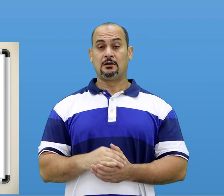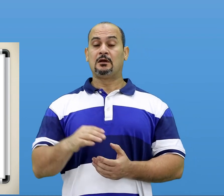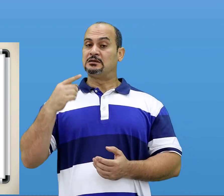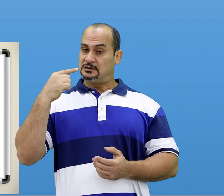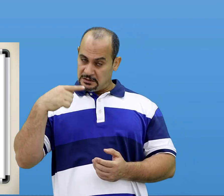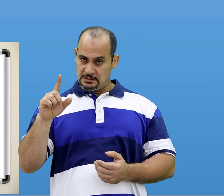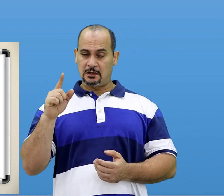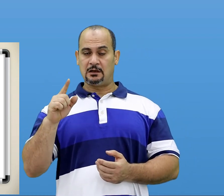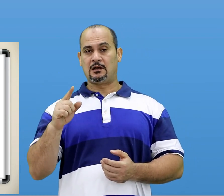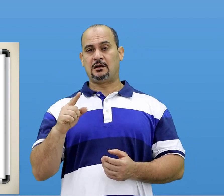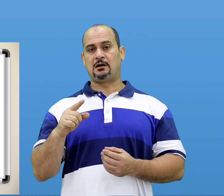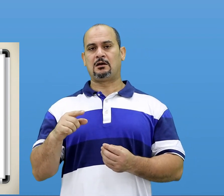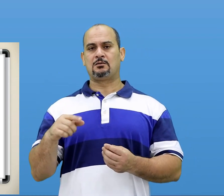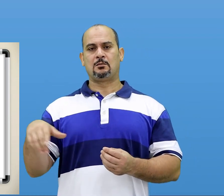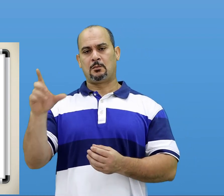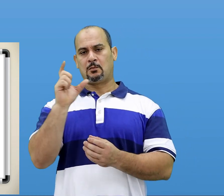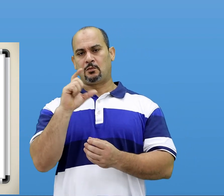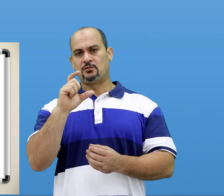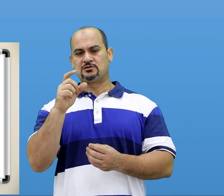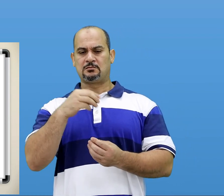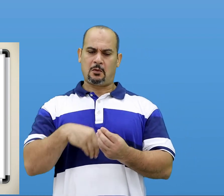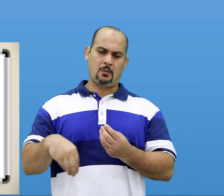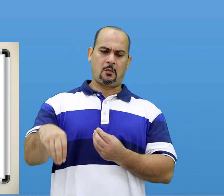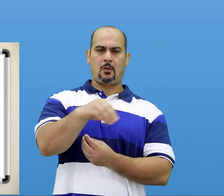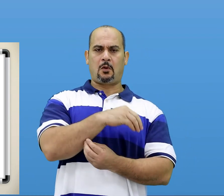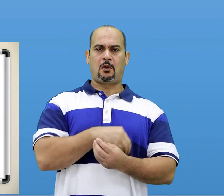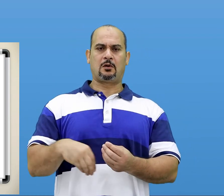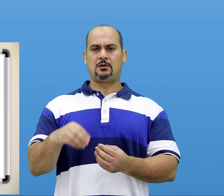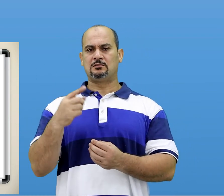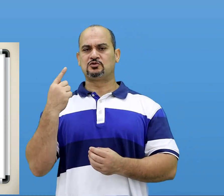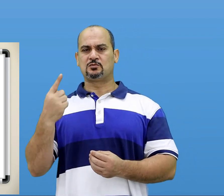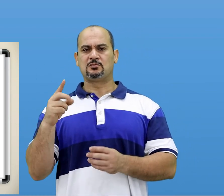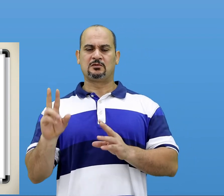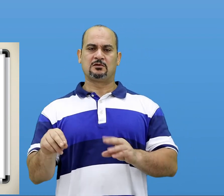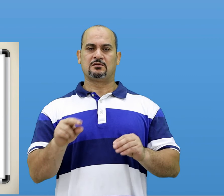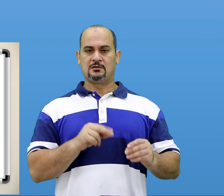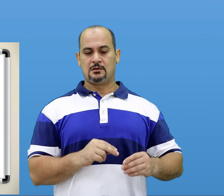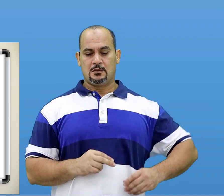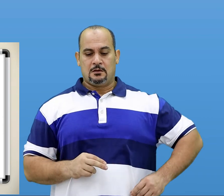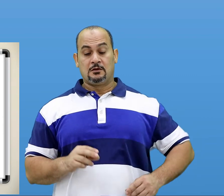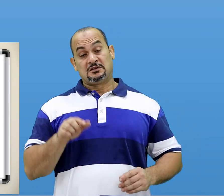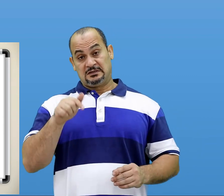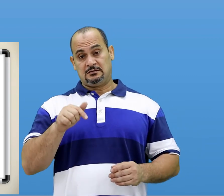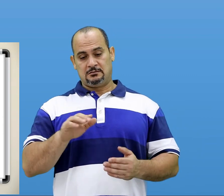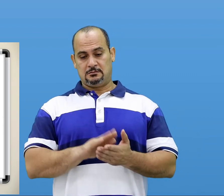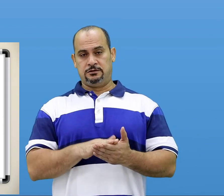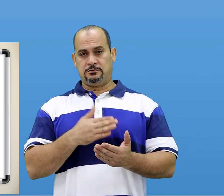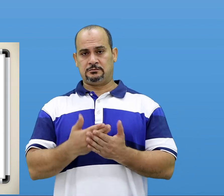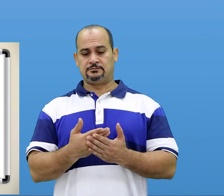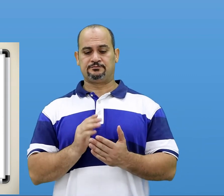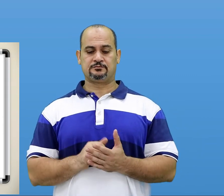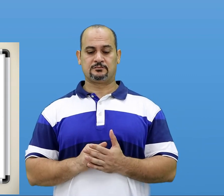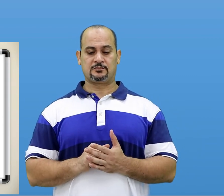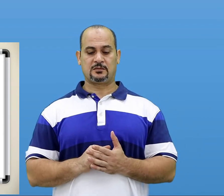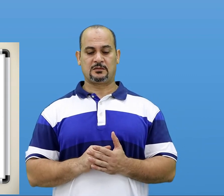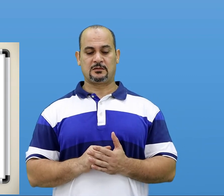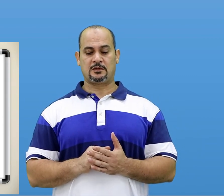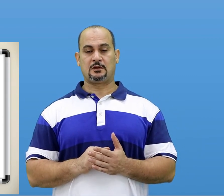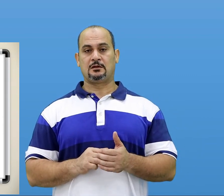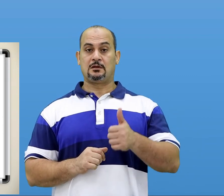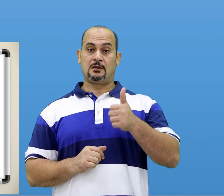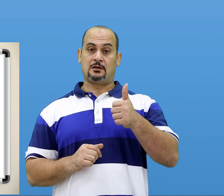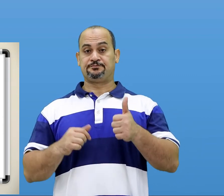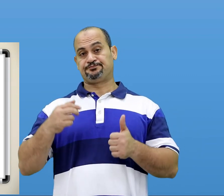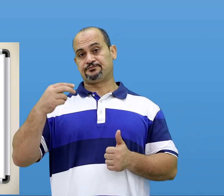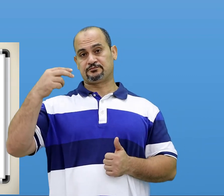يطوف المسلمون حول الكعبة بانسجام. Now, when you translate, you must translate everything, even the